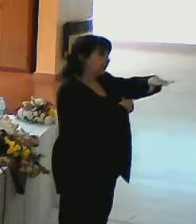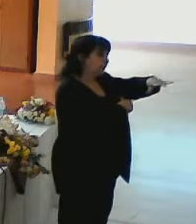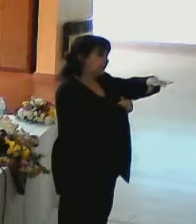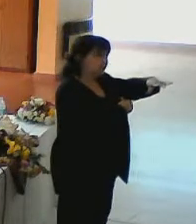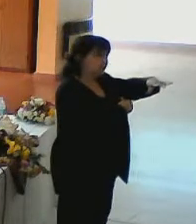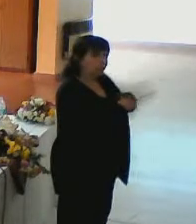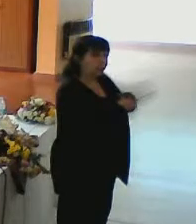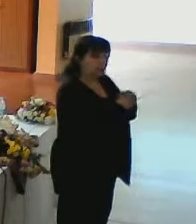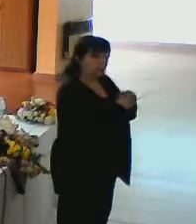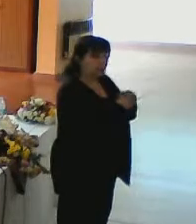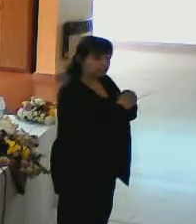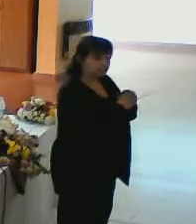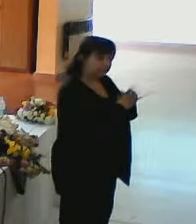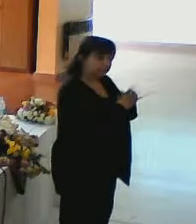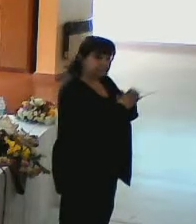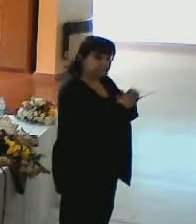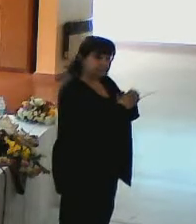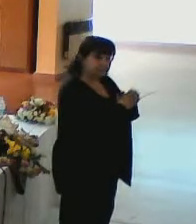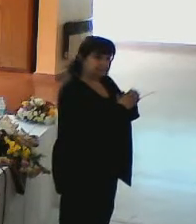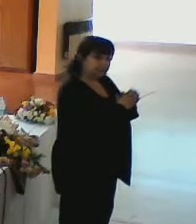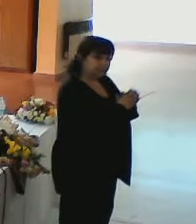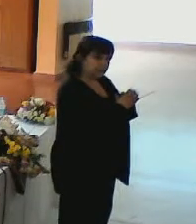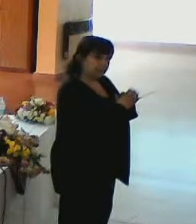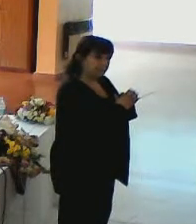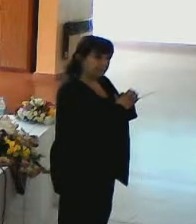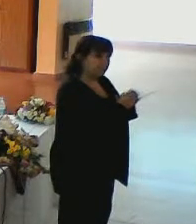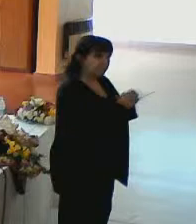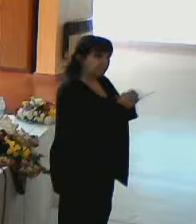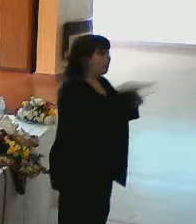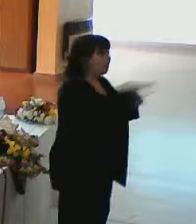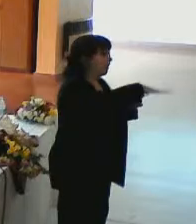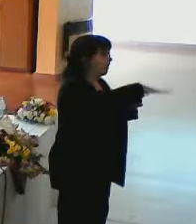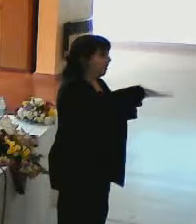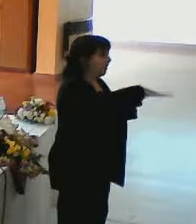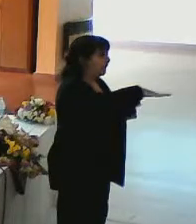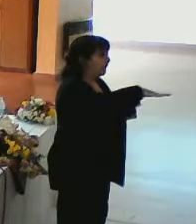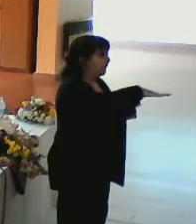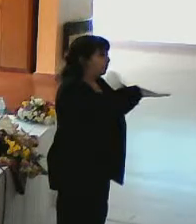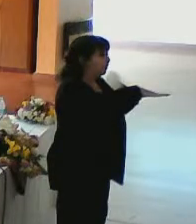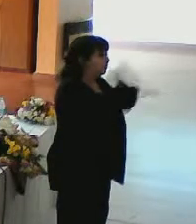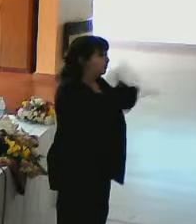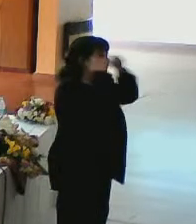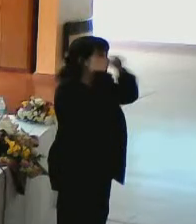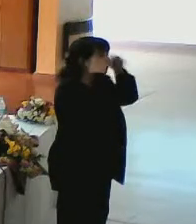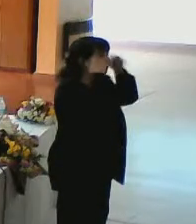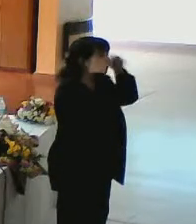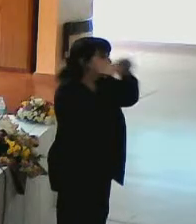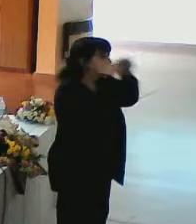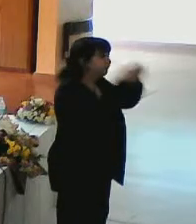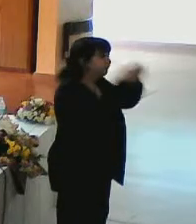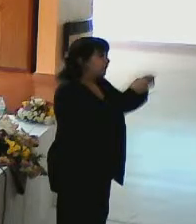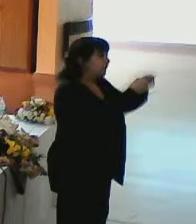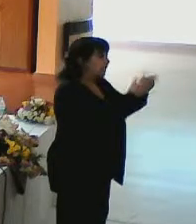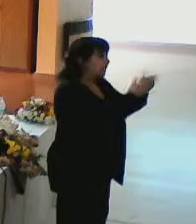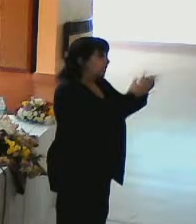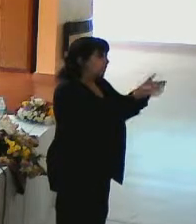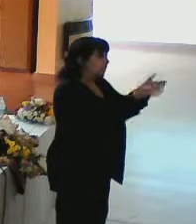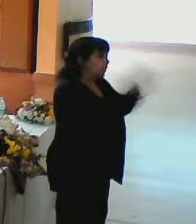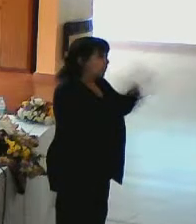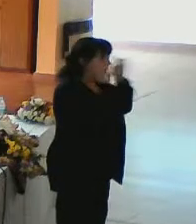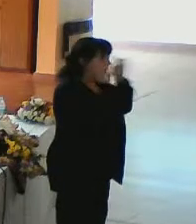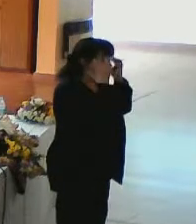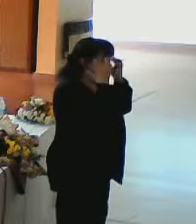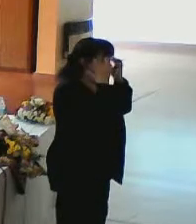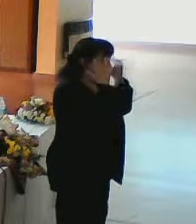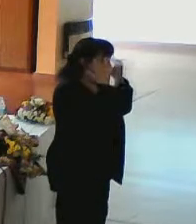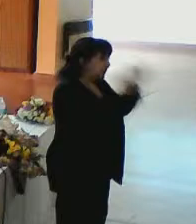problemas para mantener un esfuerzo mental sostenido y tienden a posponer estos trabajos